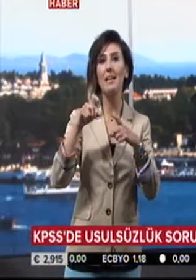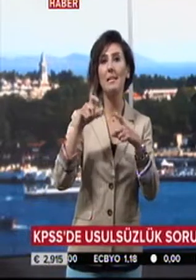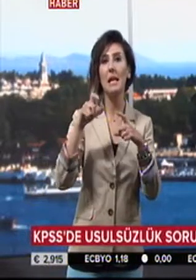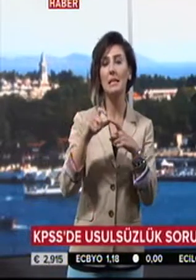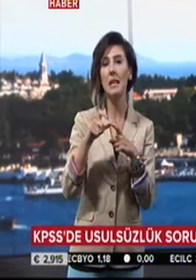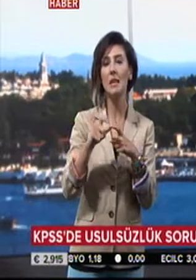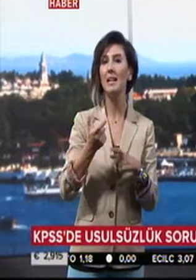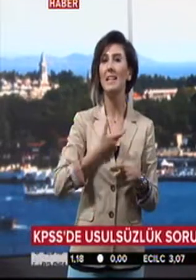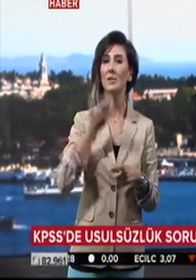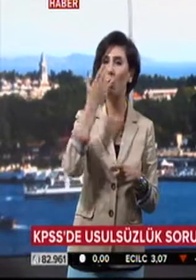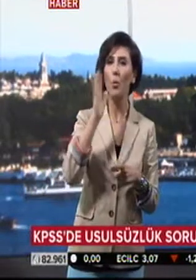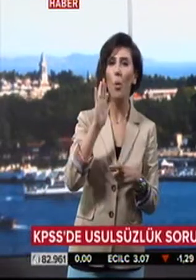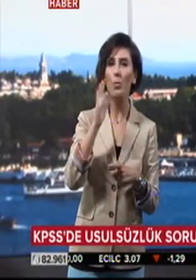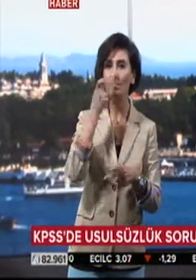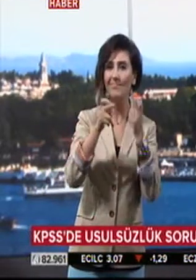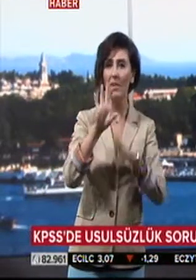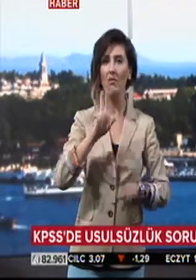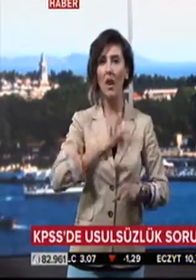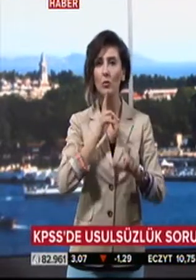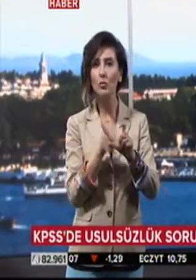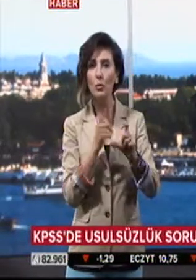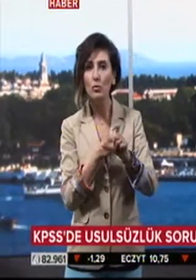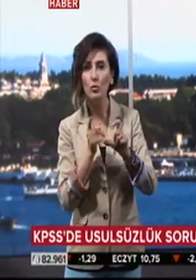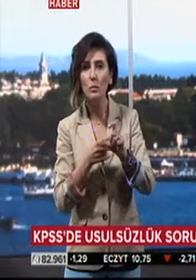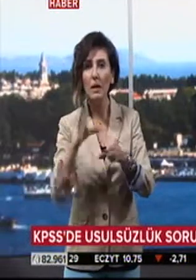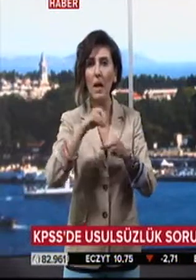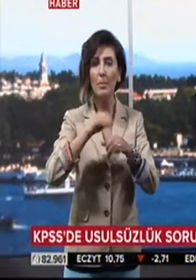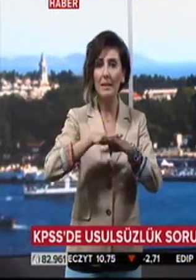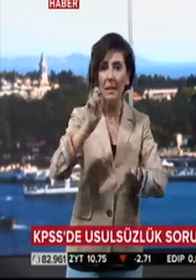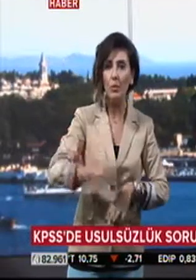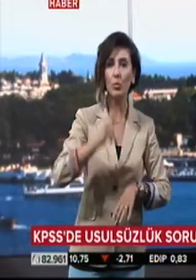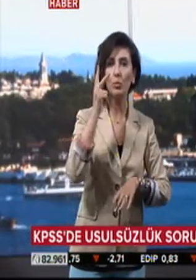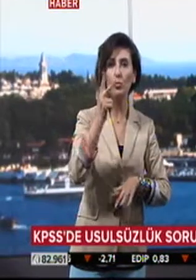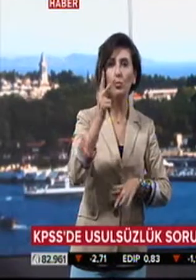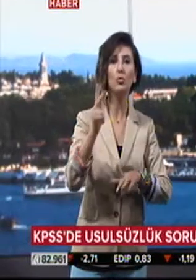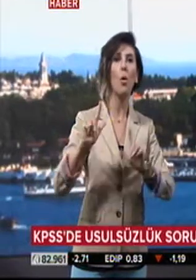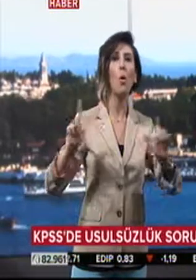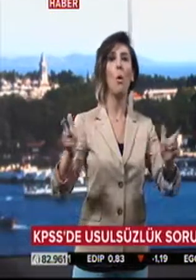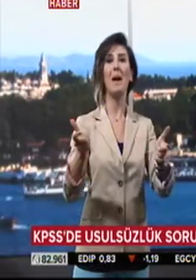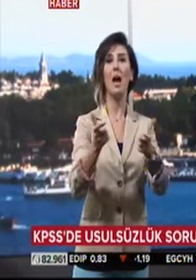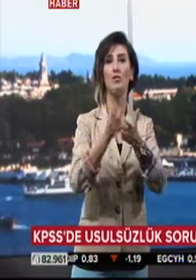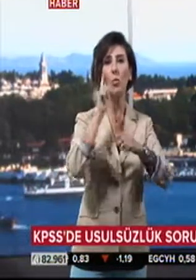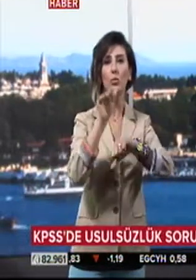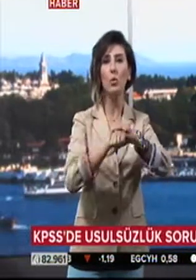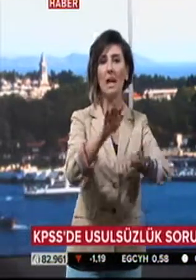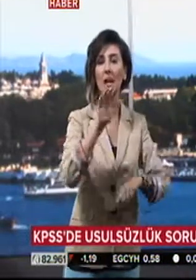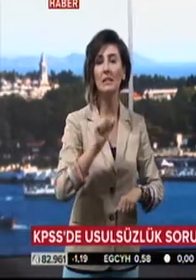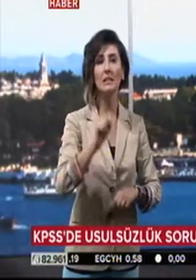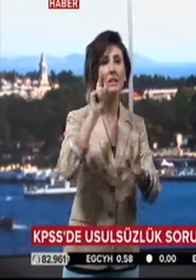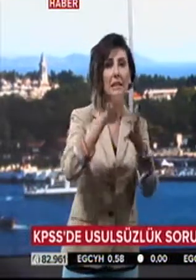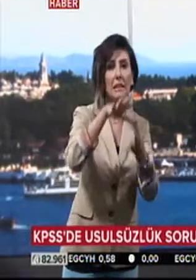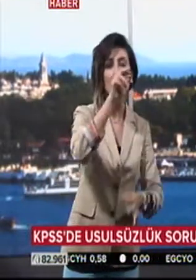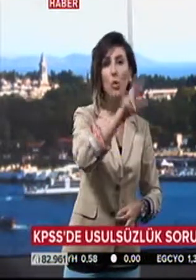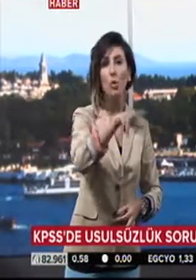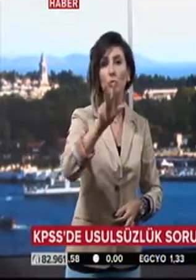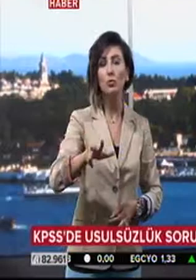KPSS'de usulsüzlük soruşturması kapsamında gerçekleştirilen 3. dalga operasyonlarında gözaltına alınan